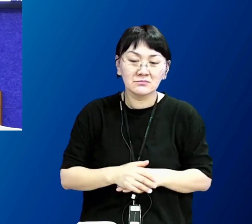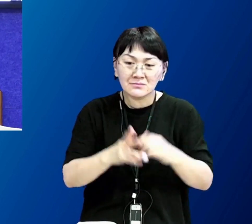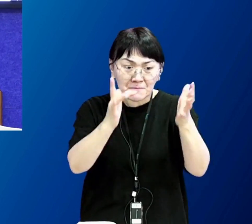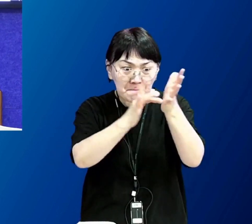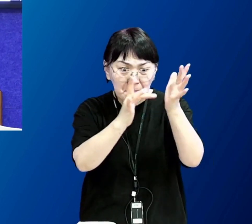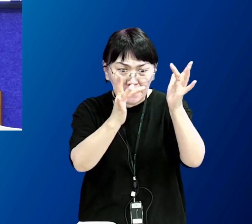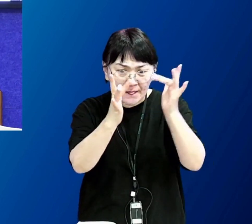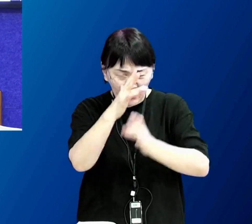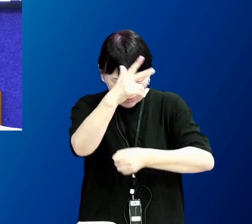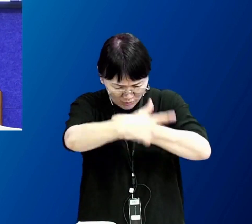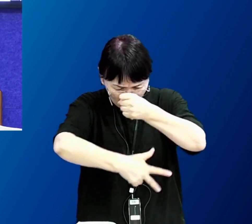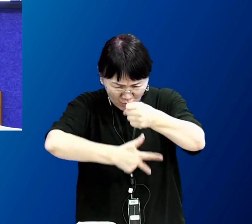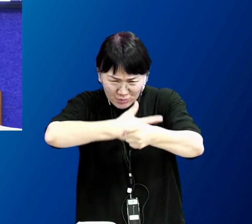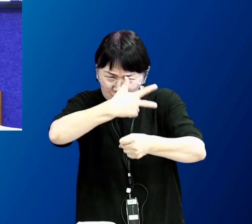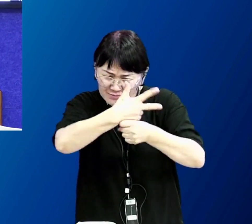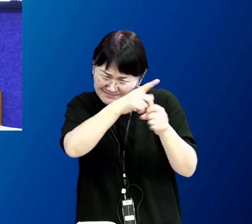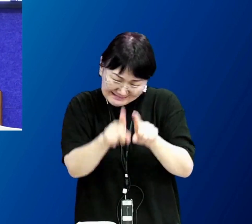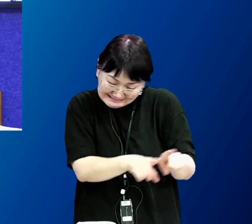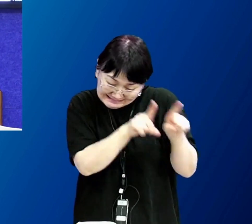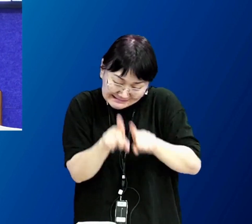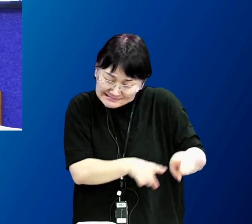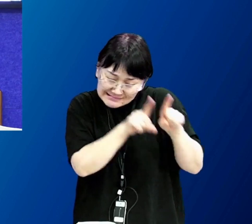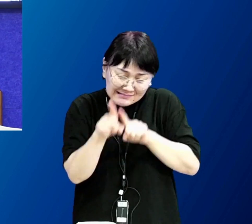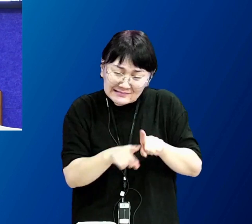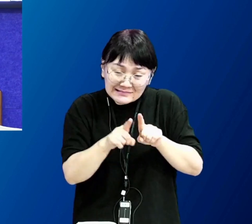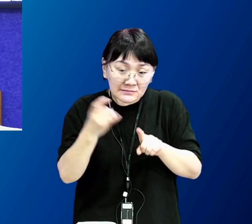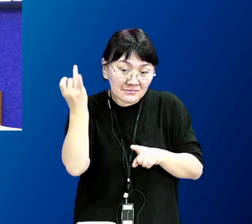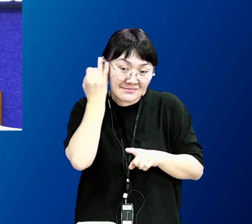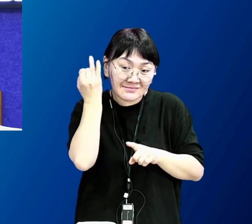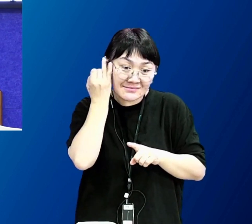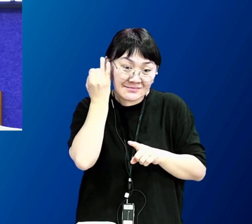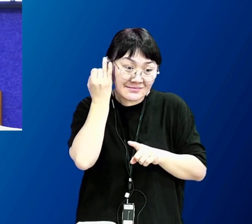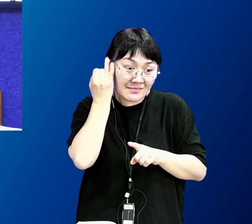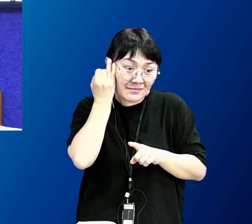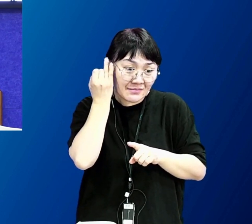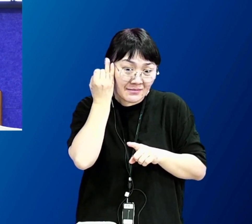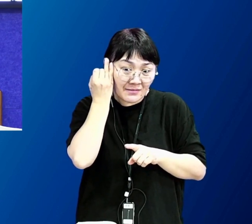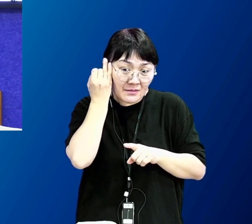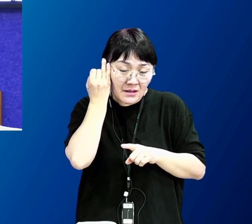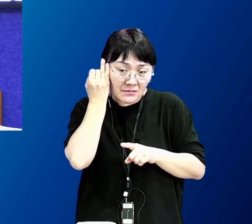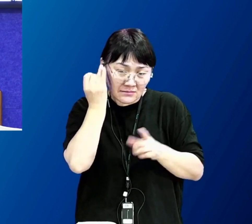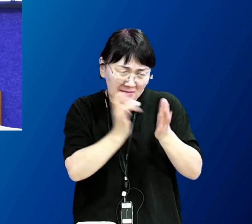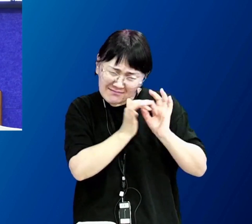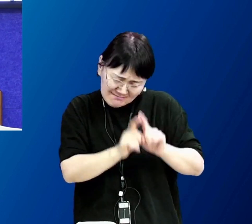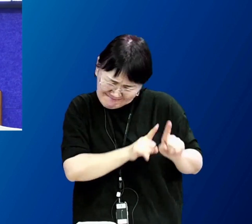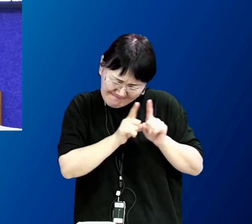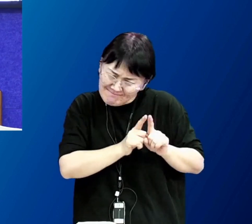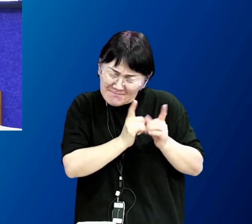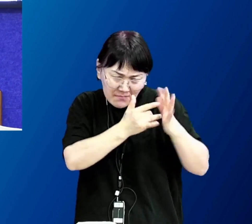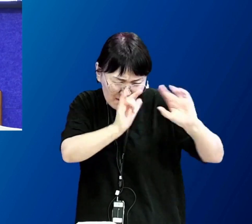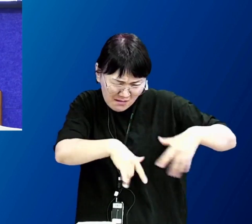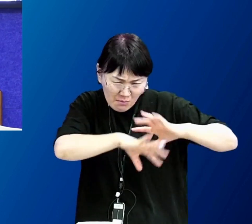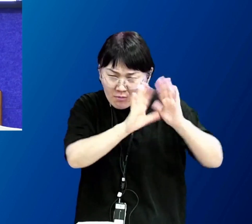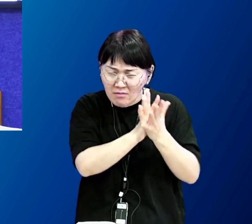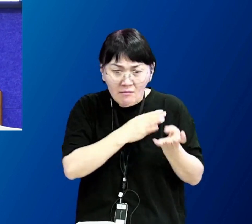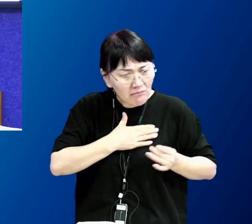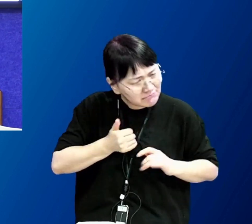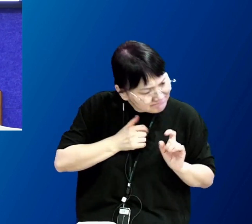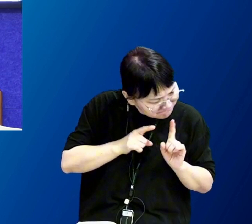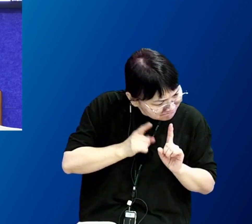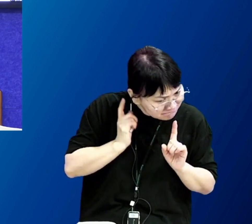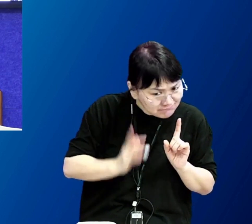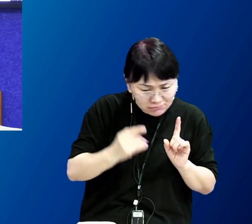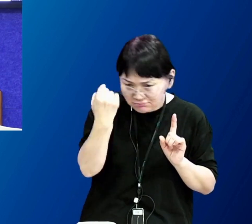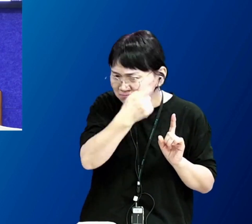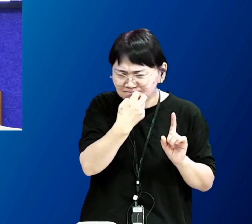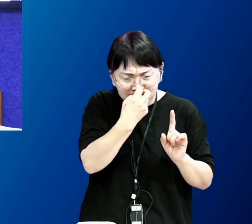Есүсийг 3 жил хагасын дурш дагсан Искоротын Юдас гэж хүн байсан. Тэрээр эзний үйлс нь тэр олон гайхамшигийг харсан